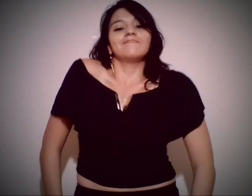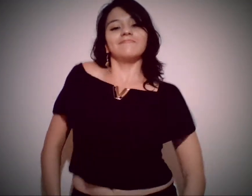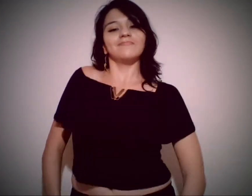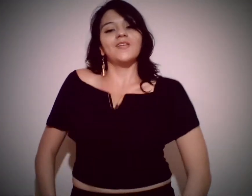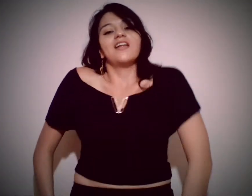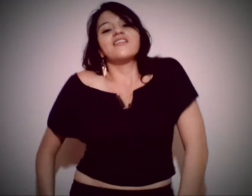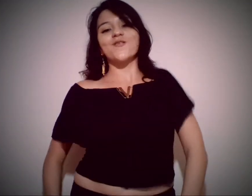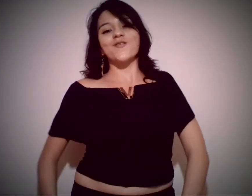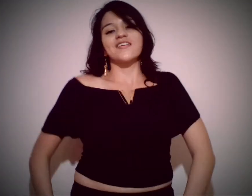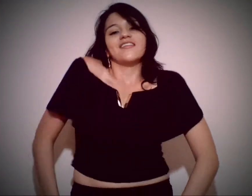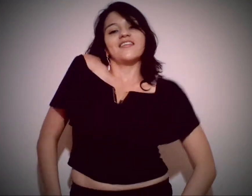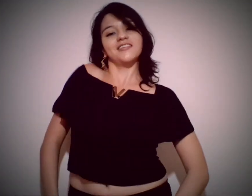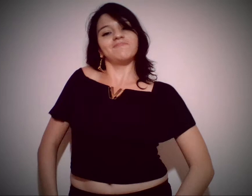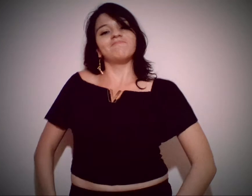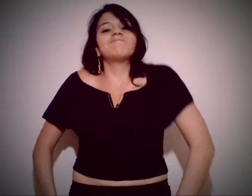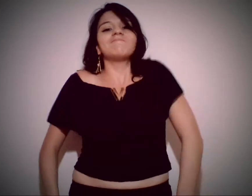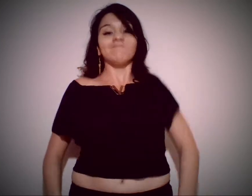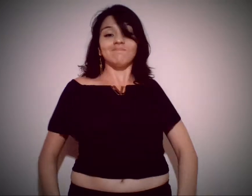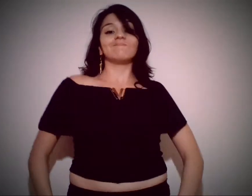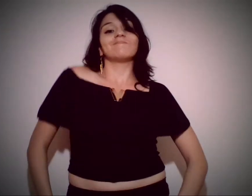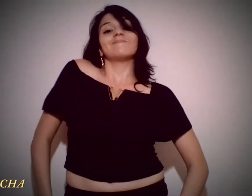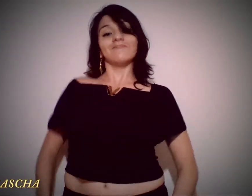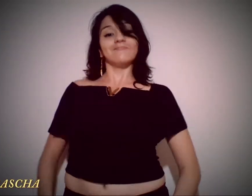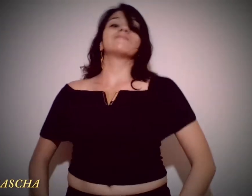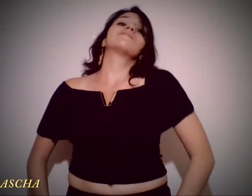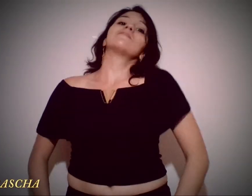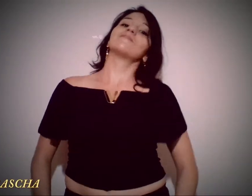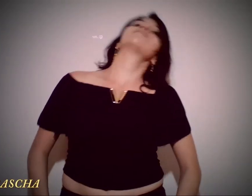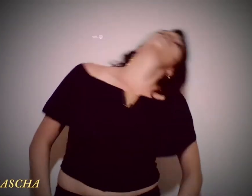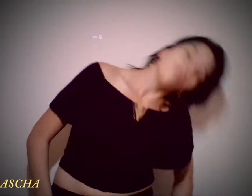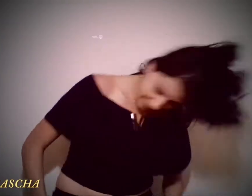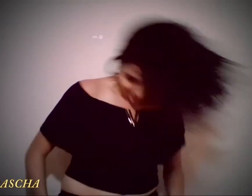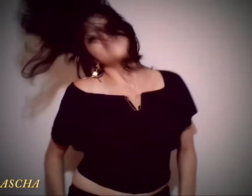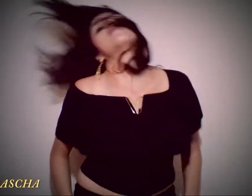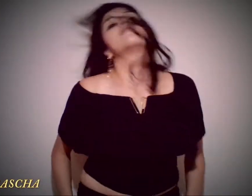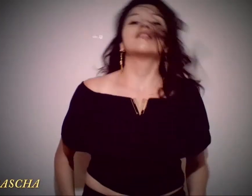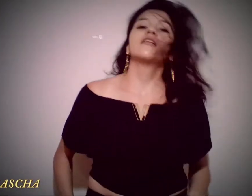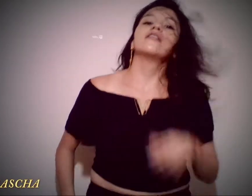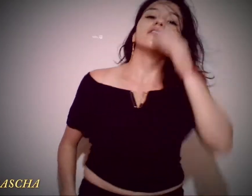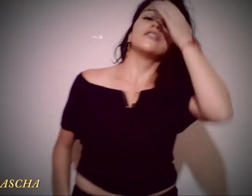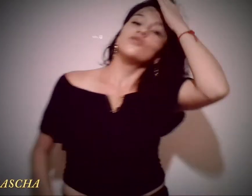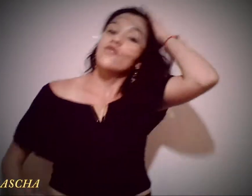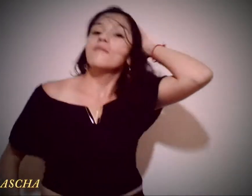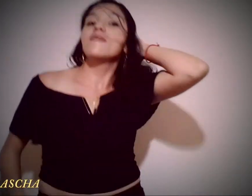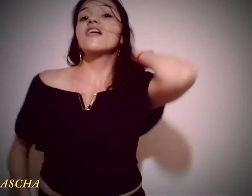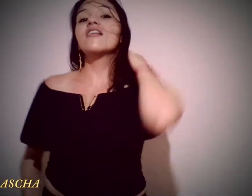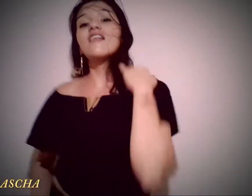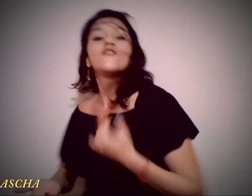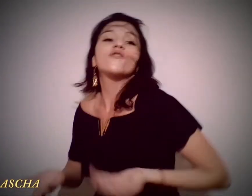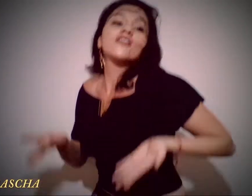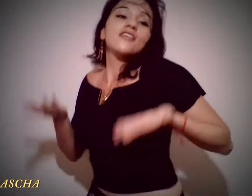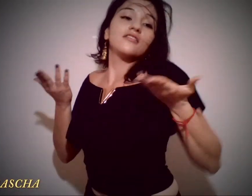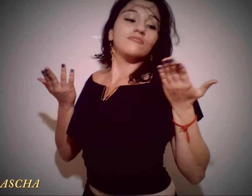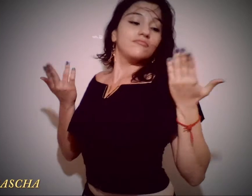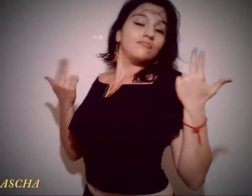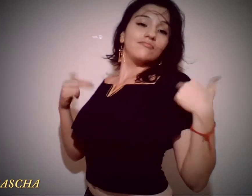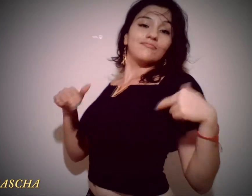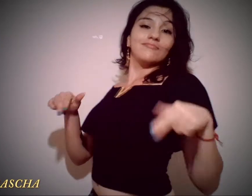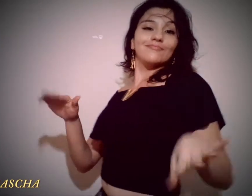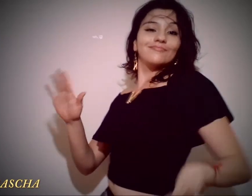es